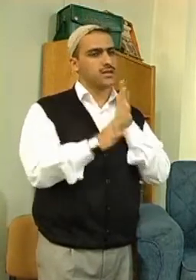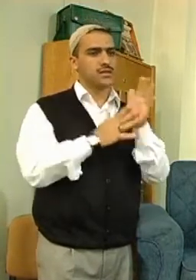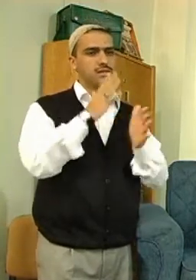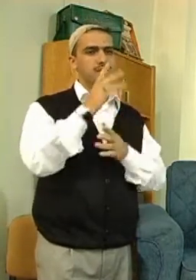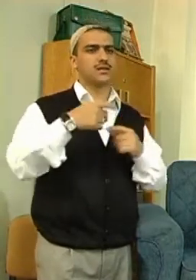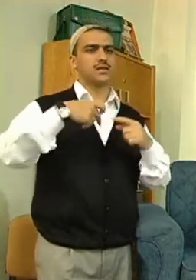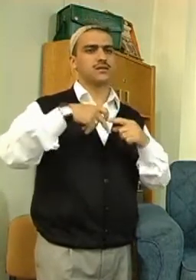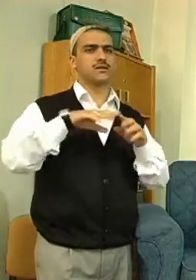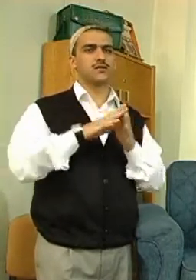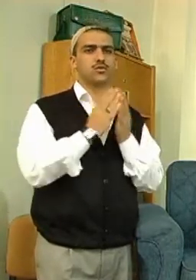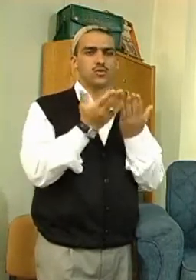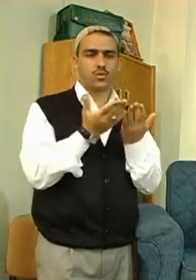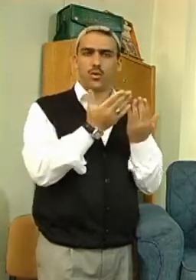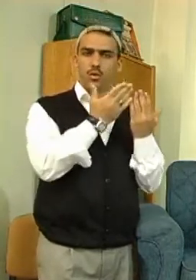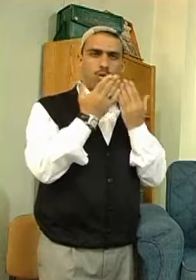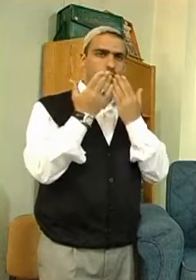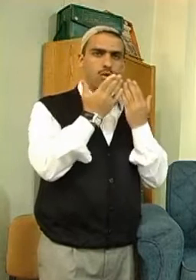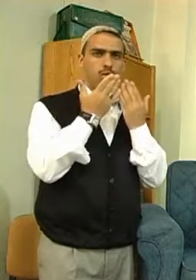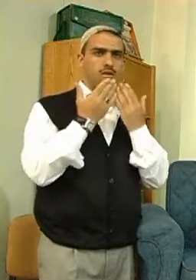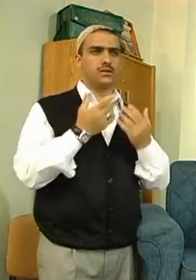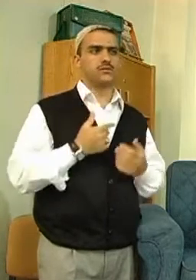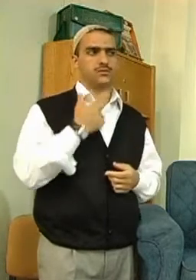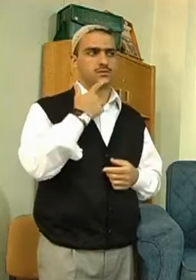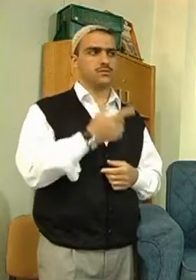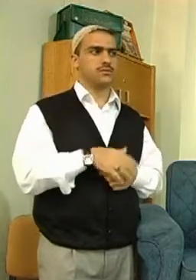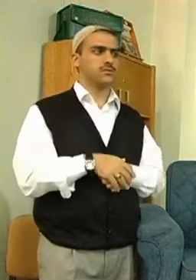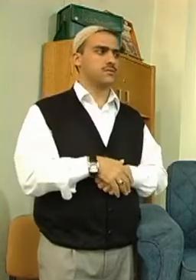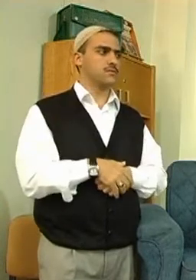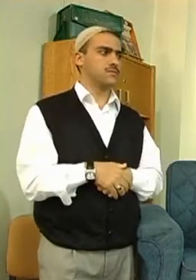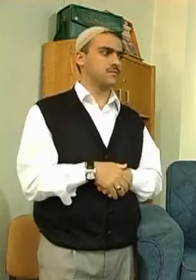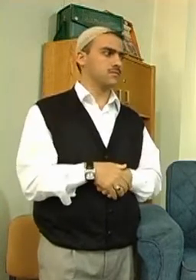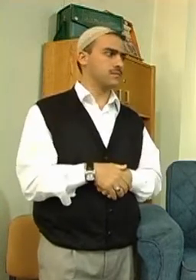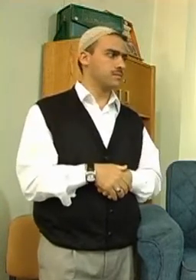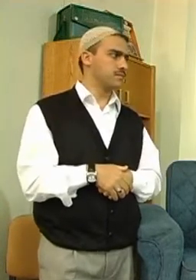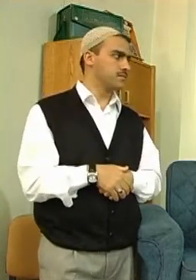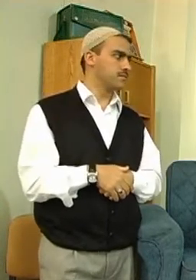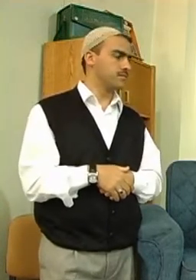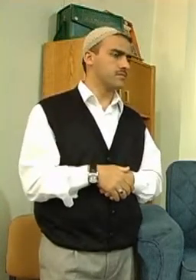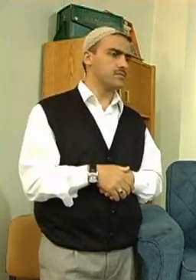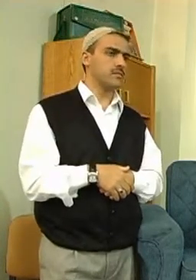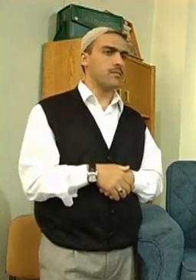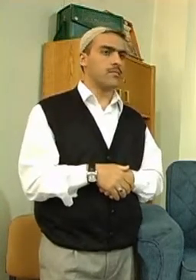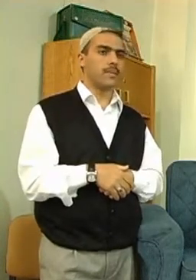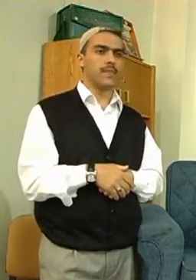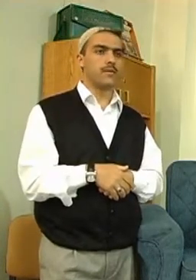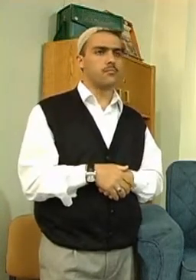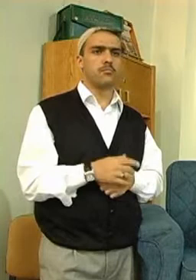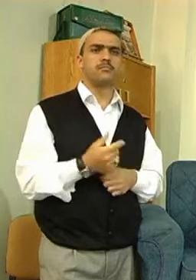elhamdülillah özel bir eğitimle nurlardan bizim gibi belki bizden daha fazla istifade ediyorlar. Çünkü onların